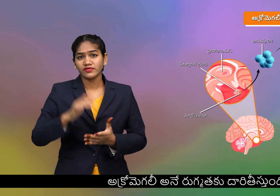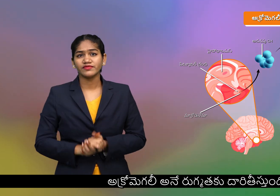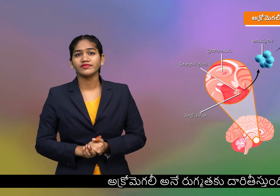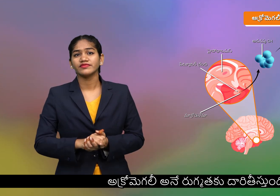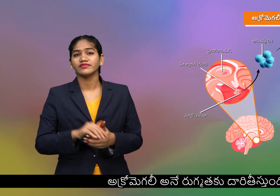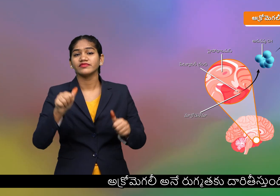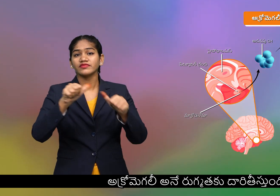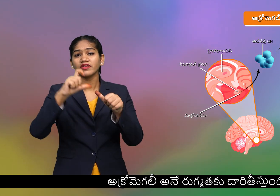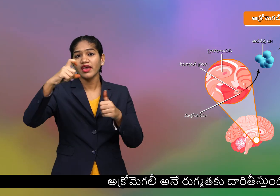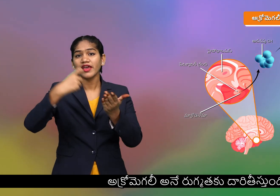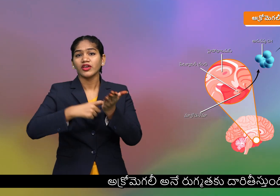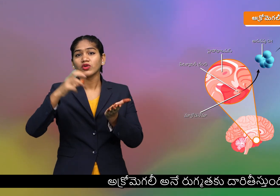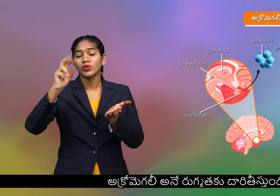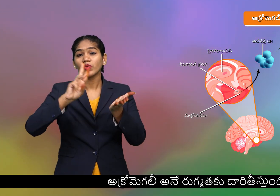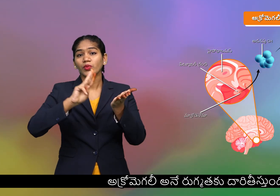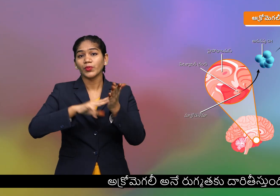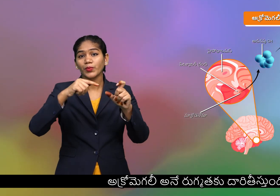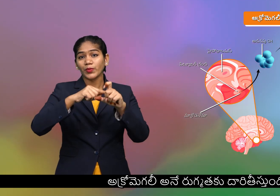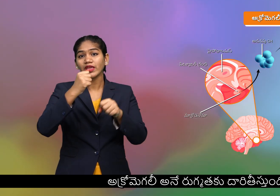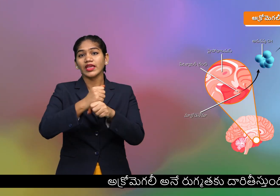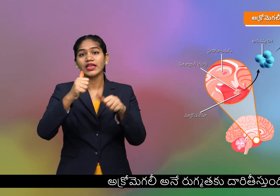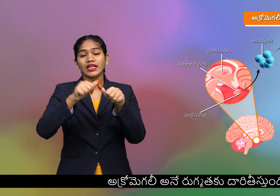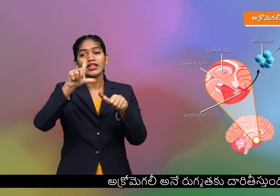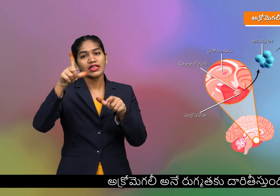ఆక్రోమెగలీ అనే రుగ్మతకు దారితీస్తుంది.